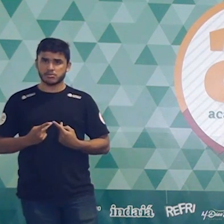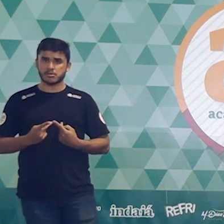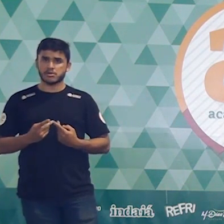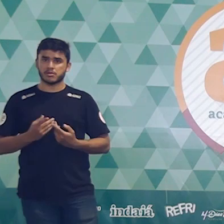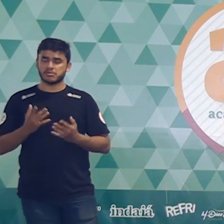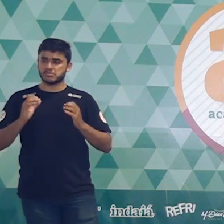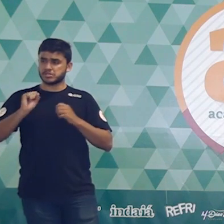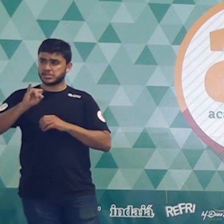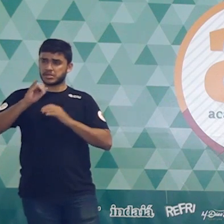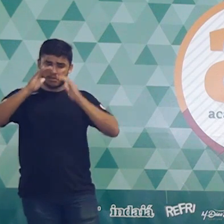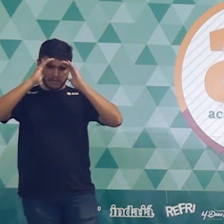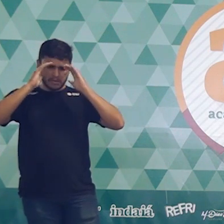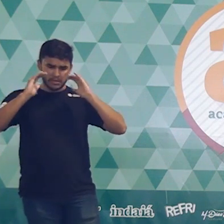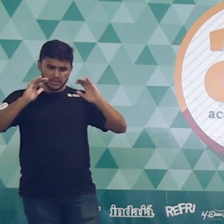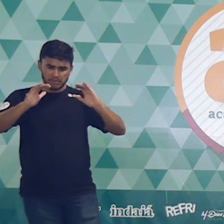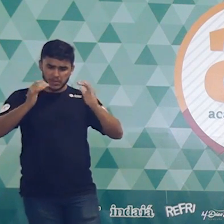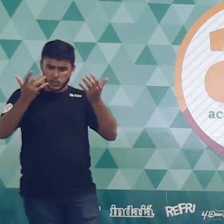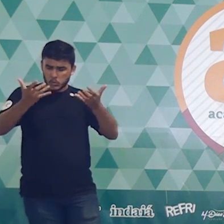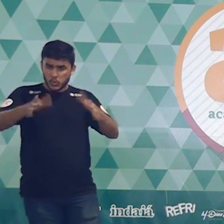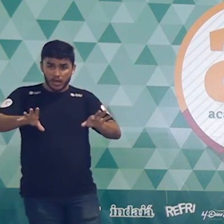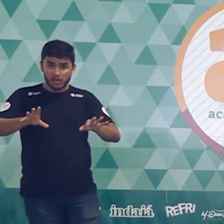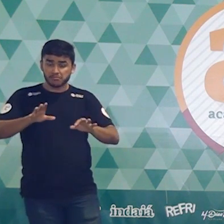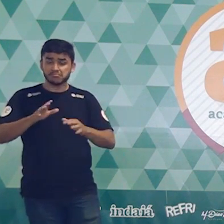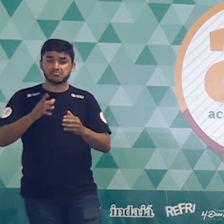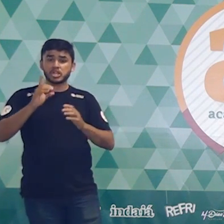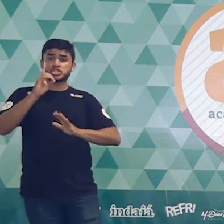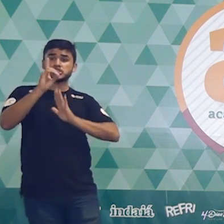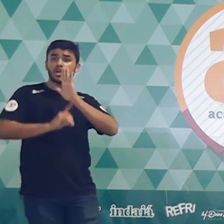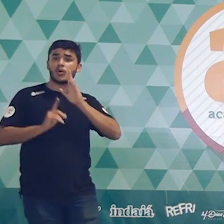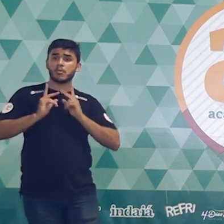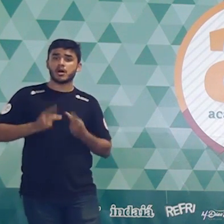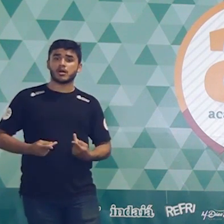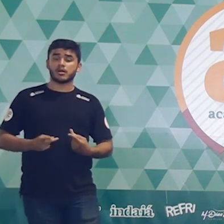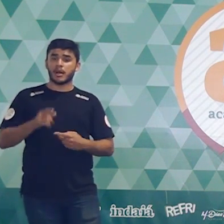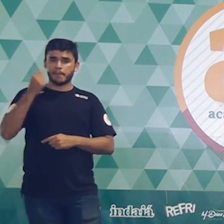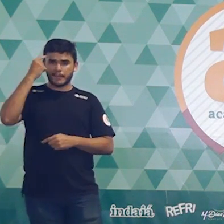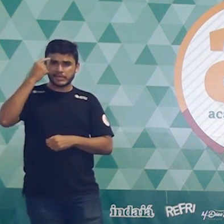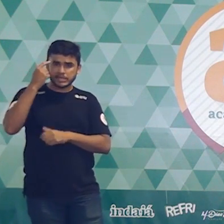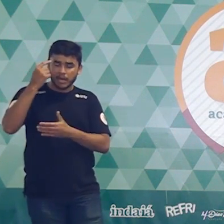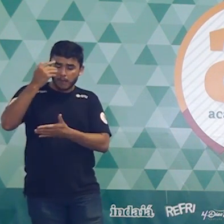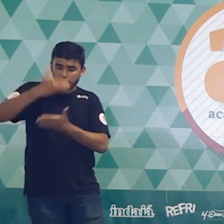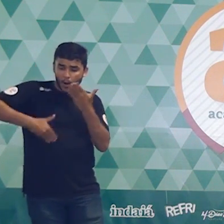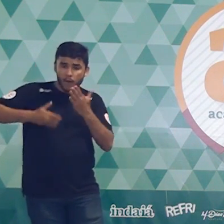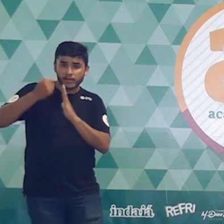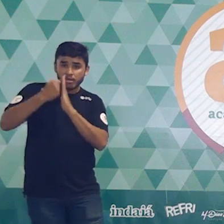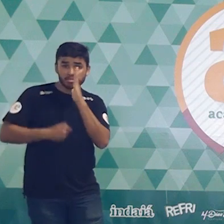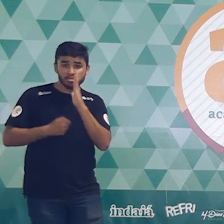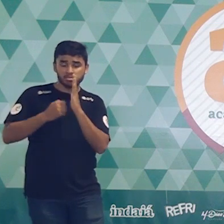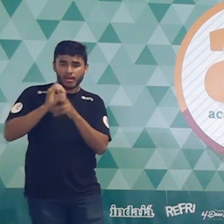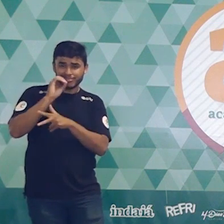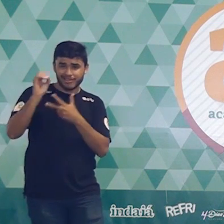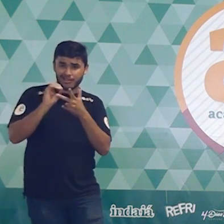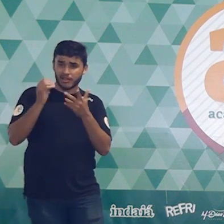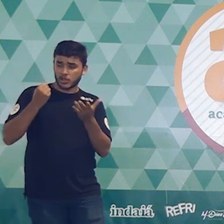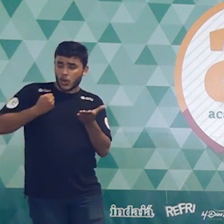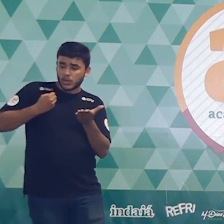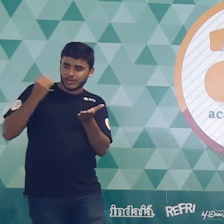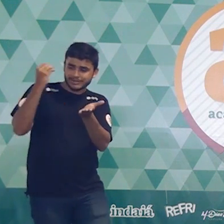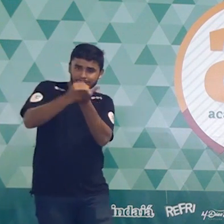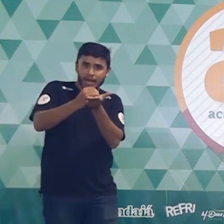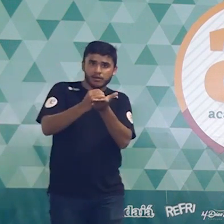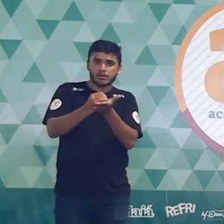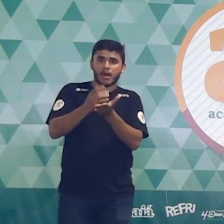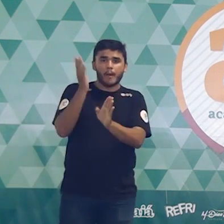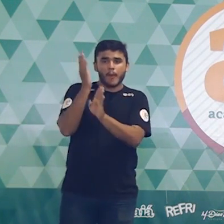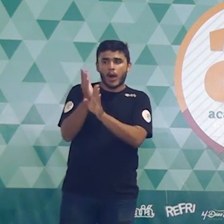o INEP, a VUNESP não poderiam dar zero. Se o aluno quisesse escrever um texto desrespeitando os direitos humanos, ele tinha direito